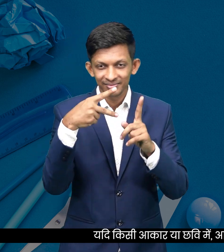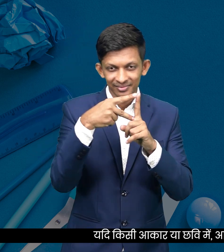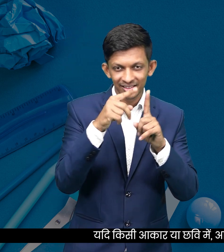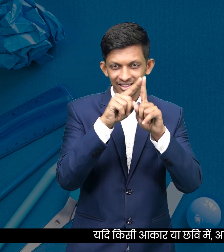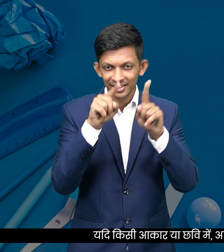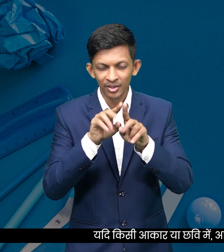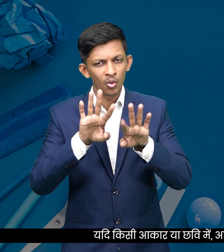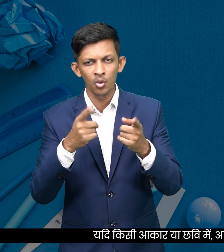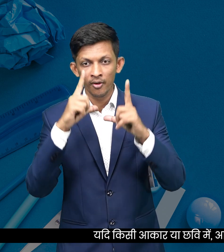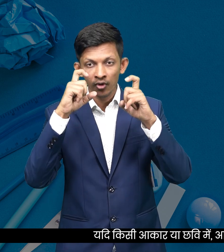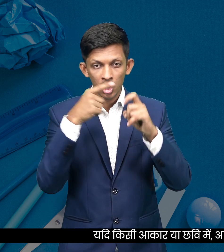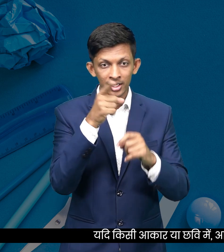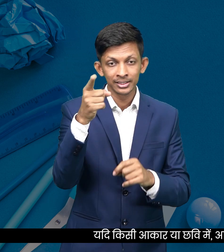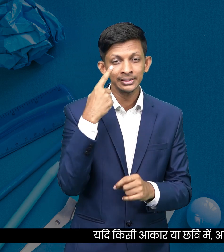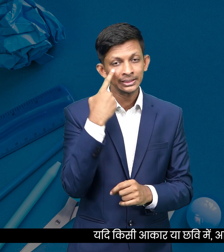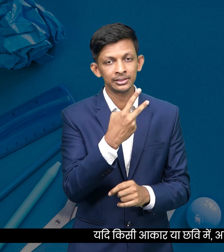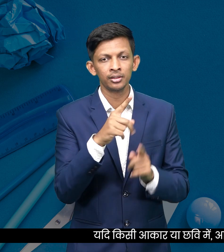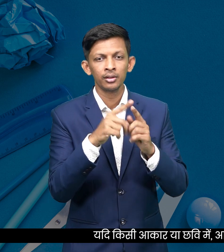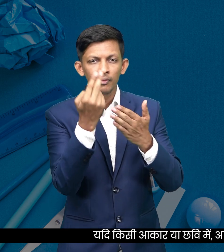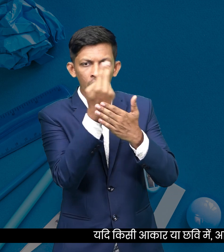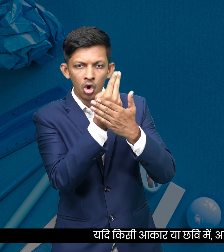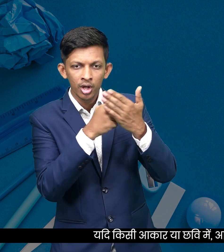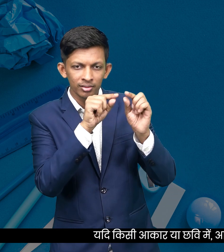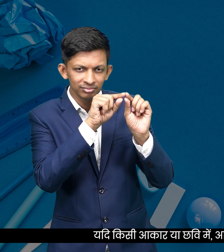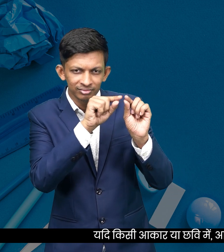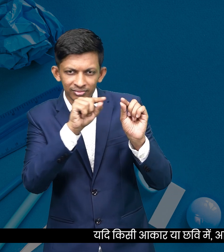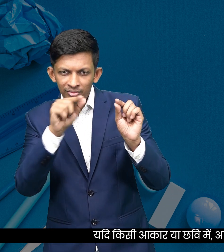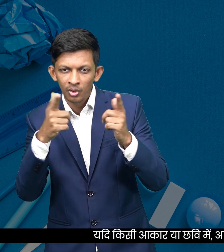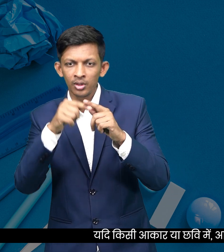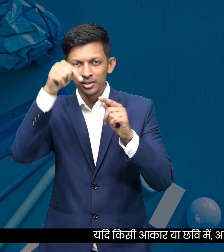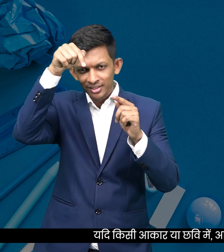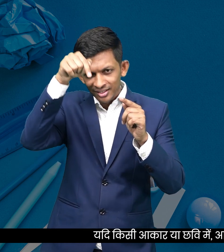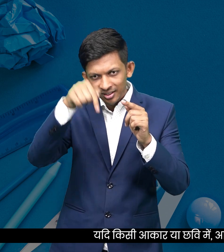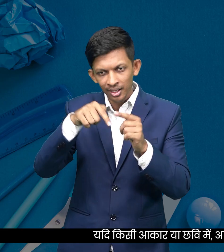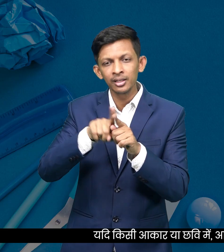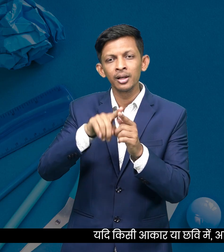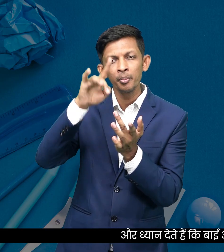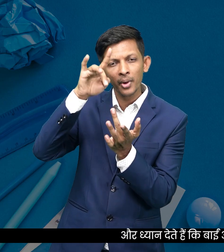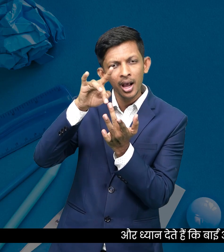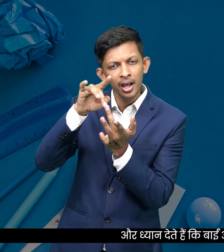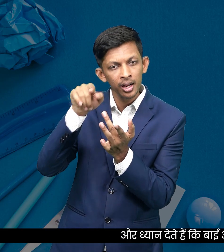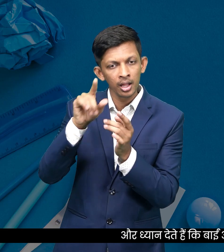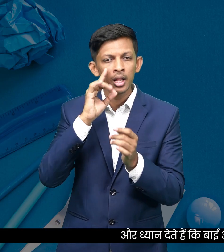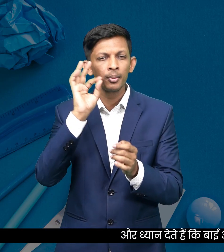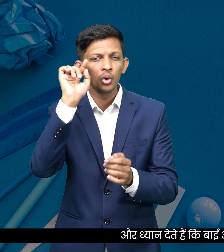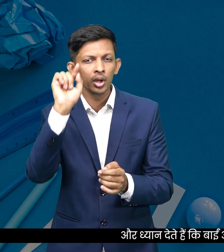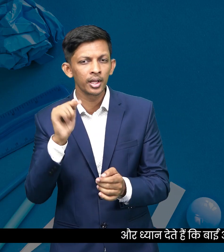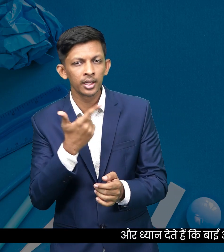यदि किसी आकार या छवि में आप केंद्र के नीचे एक रेखा खींचते हैं और ध्यान देते हैं कि बाईं